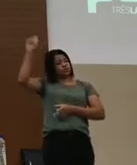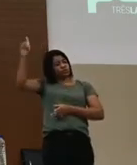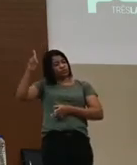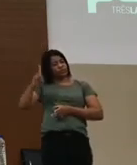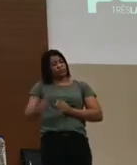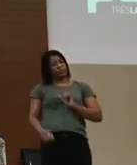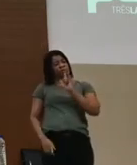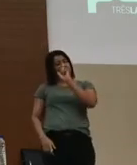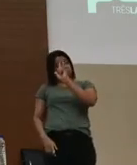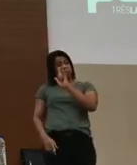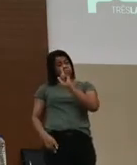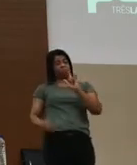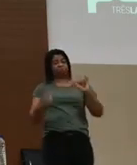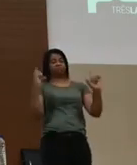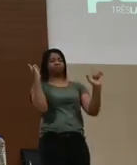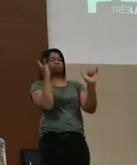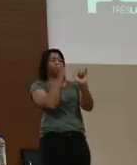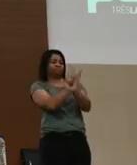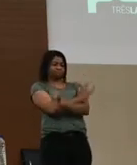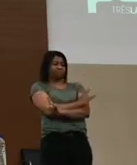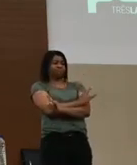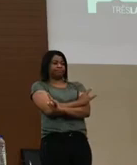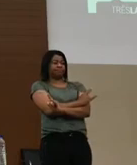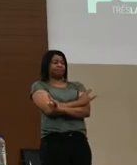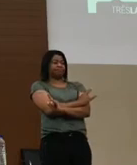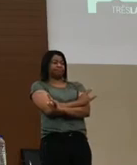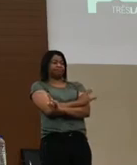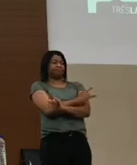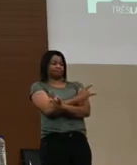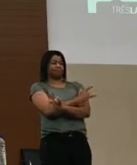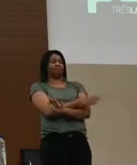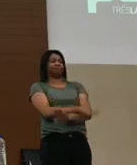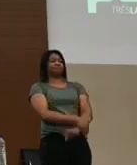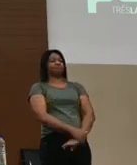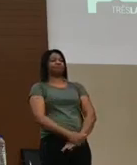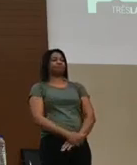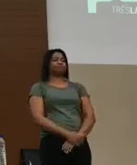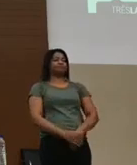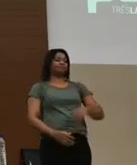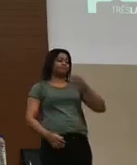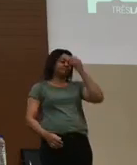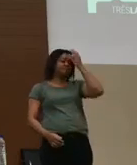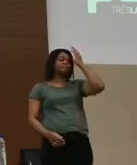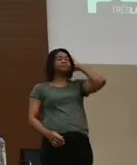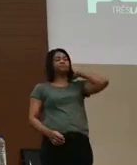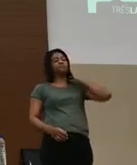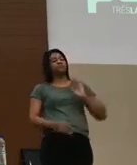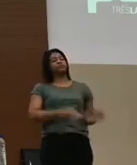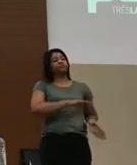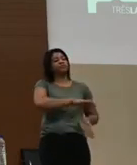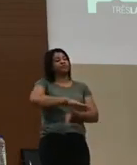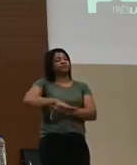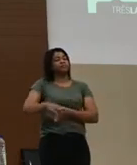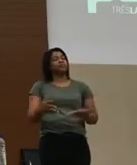amando ao próximo. É muito interessante, né? Nós temos que, Jesus falou o